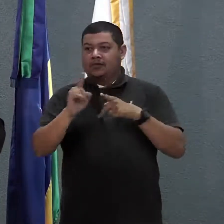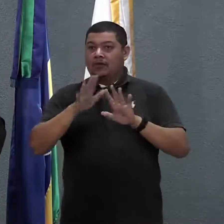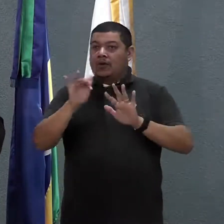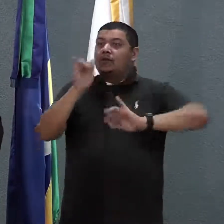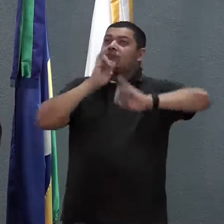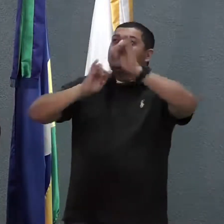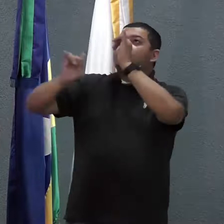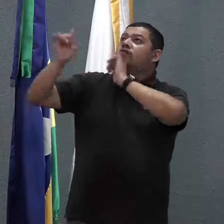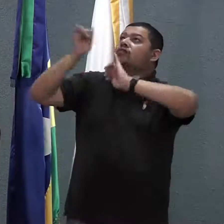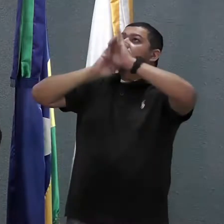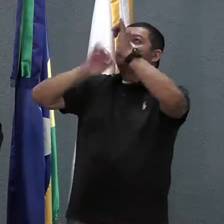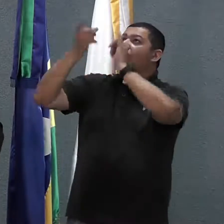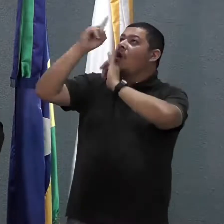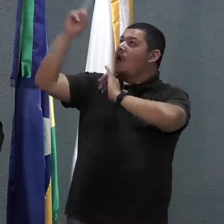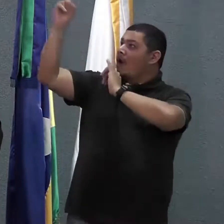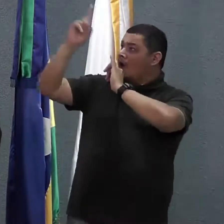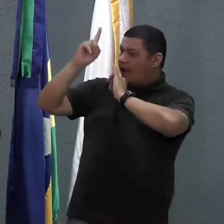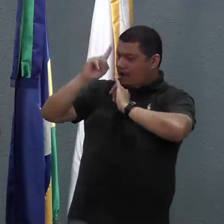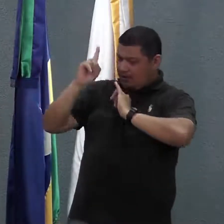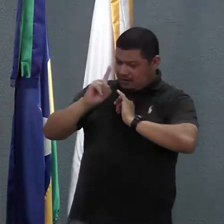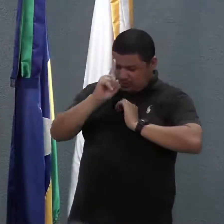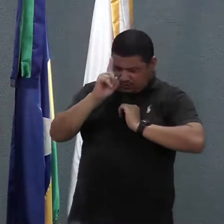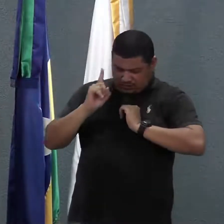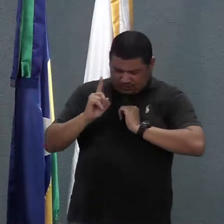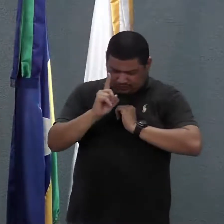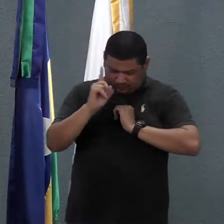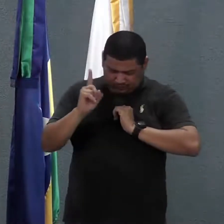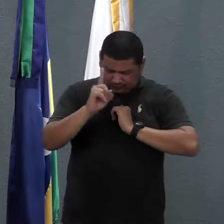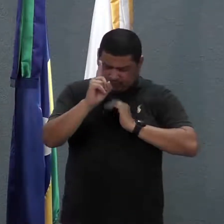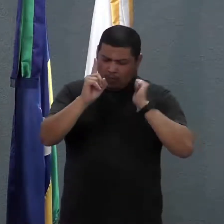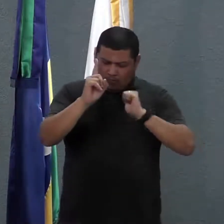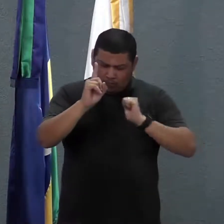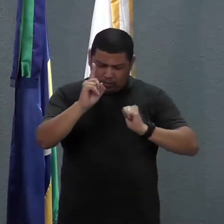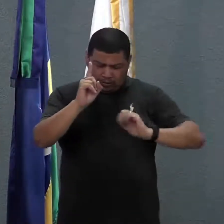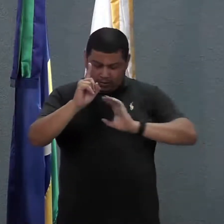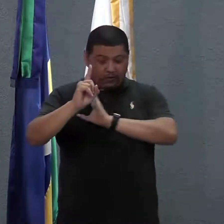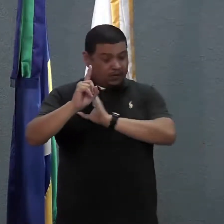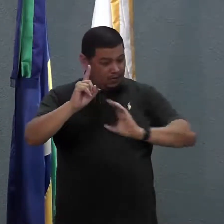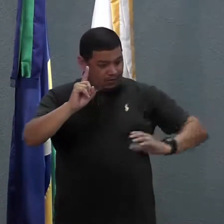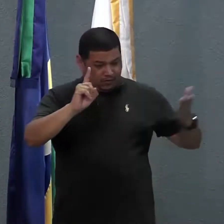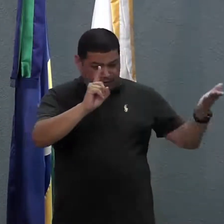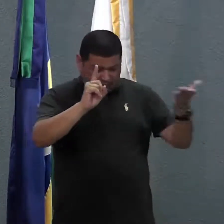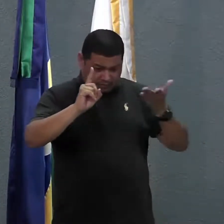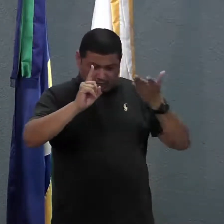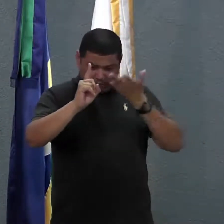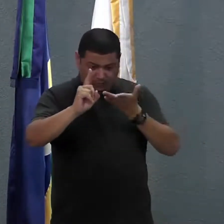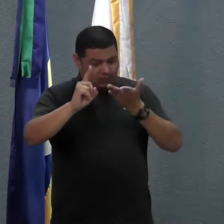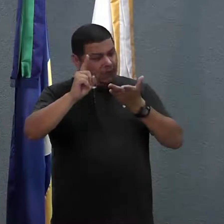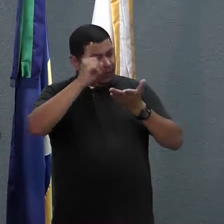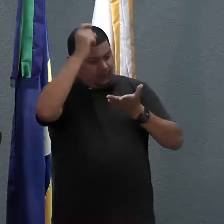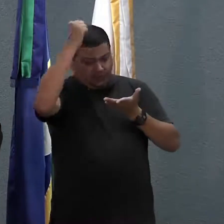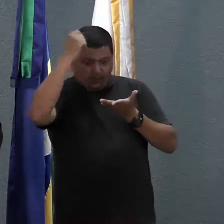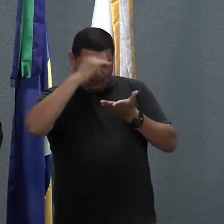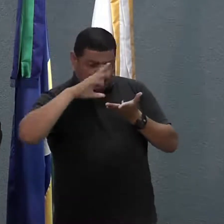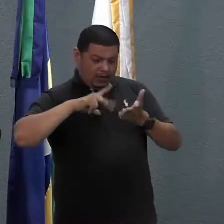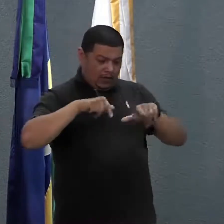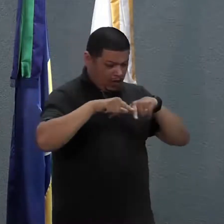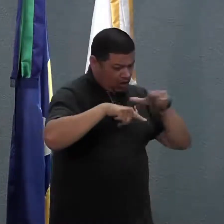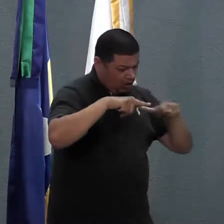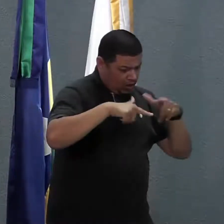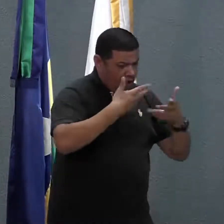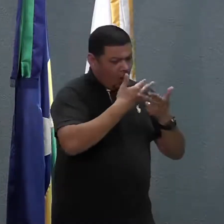com Deus, que coloque essa Câmara de Vereadores, para que nós possamos aqui discutir, sim, os problemas do